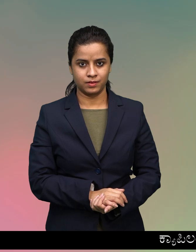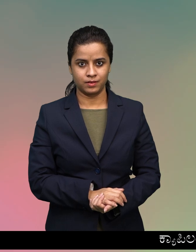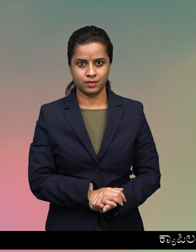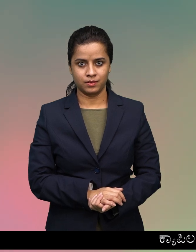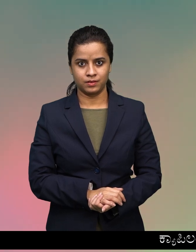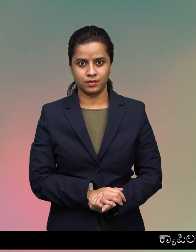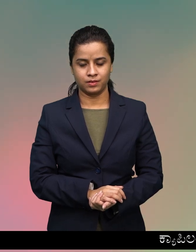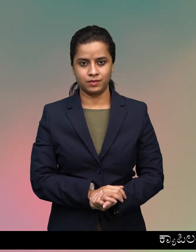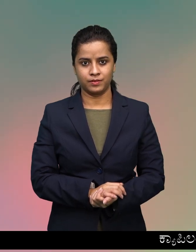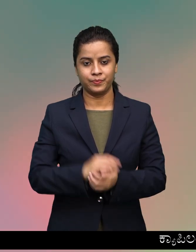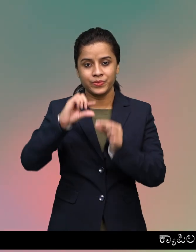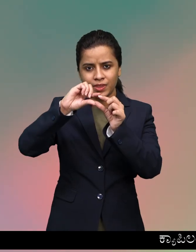ಕ್ಯಾಪಿಲರಿ ವ್ಯವಸ್ಥೆಯು ಇರುವುದಿಲ್ಲ.